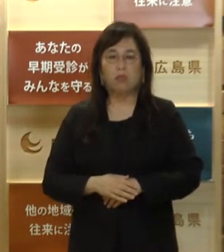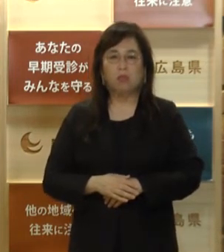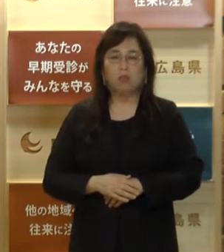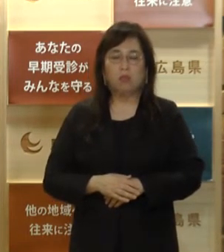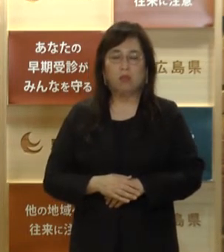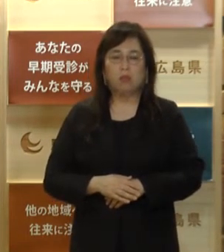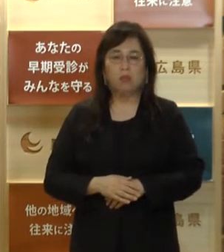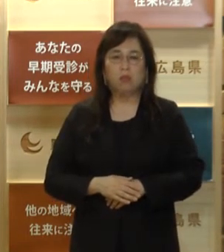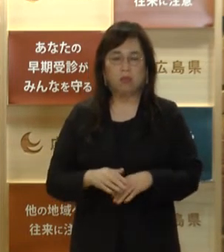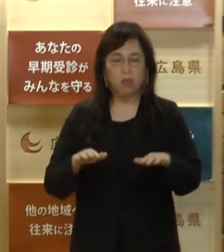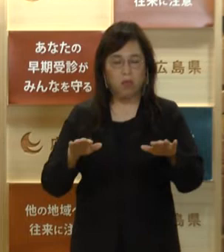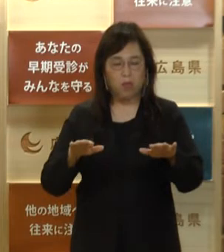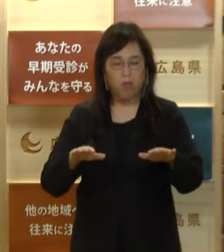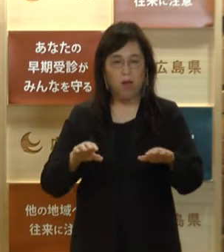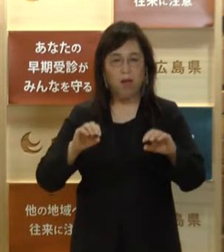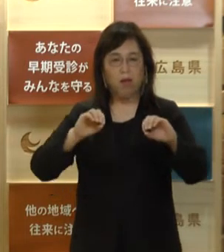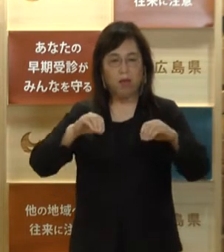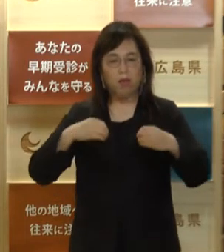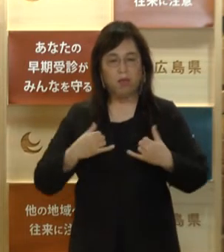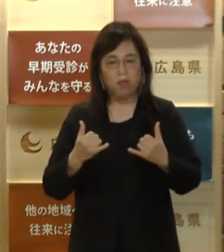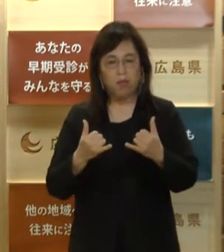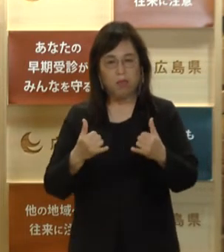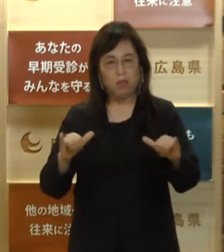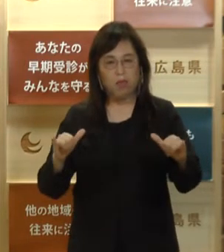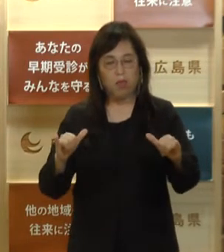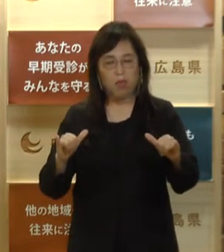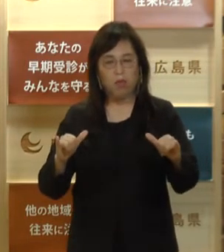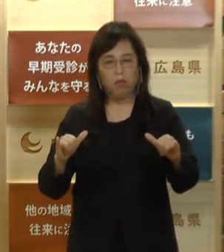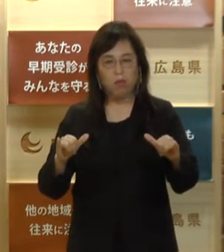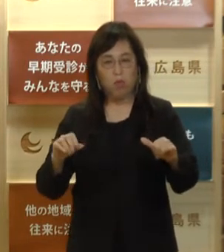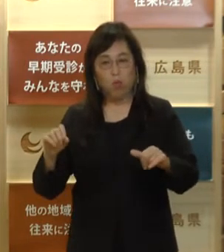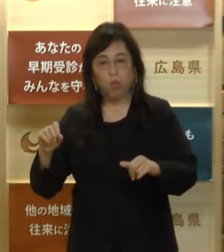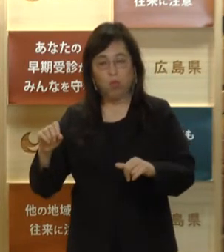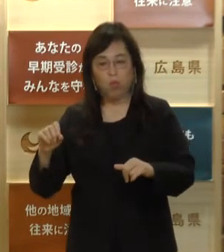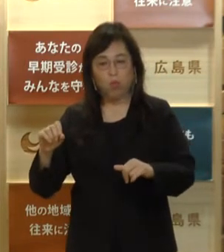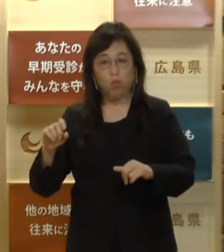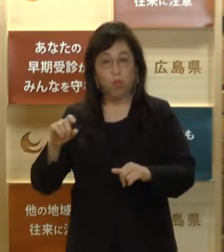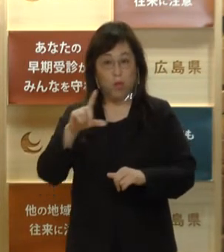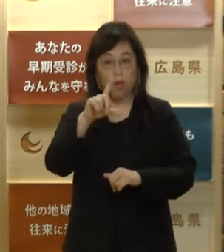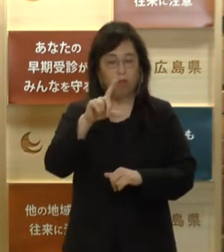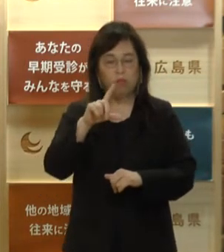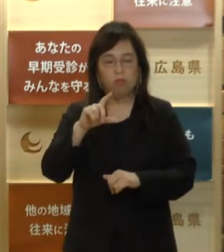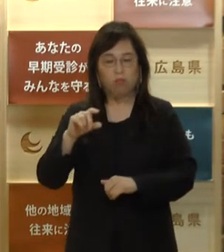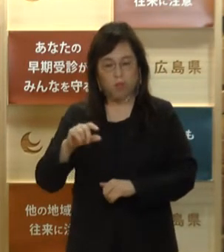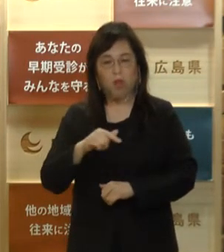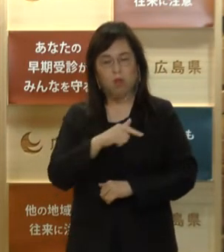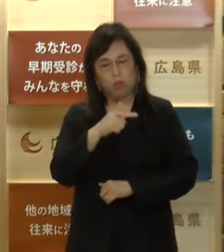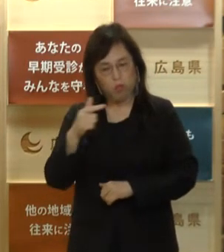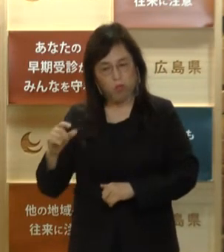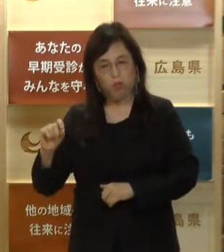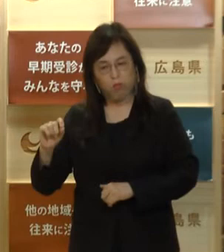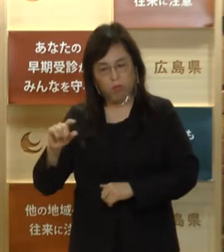この感染者の伸びがやや緩やかになってきているところがありまして、